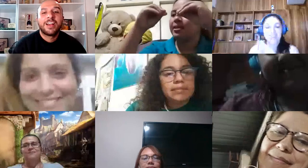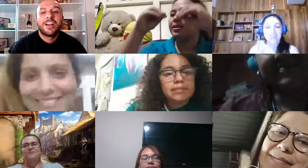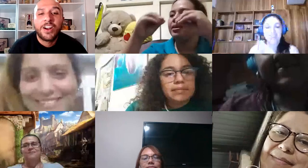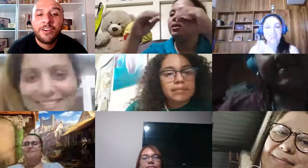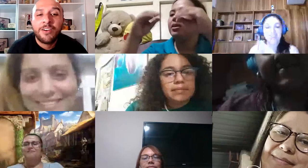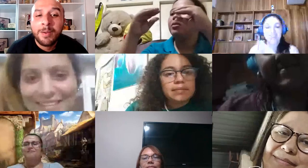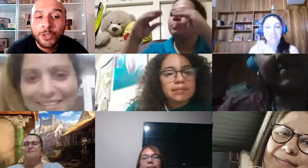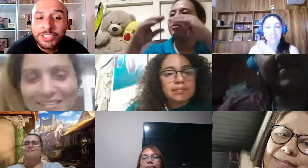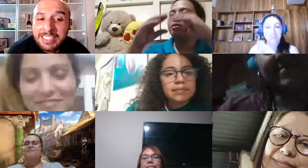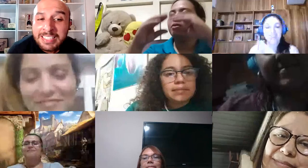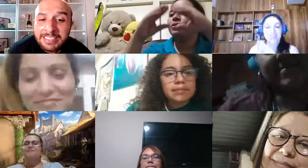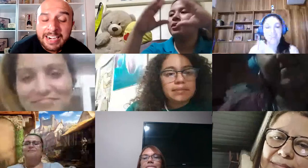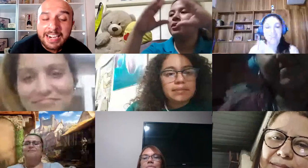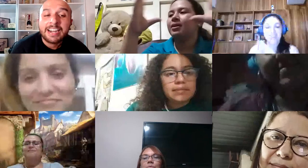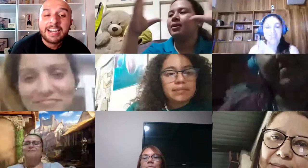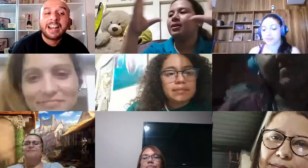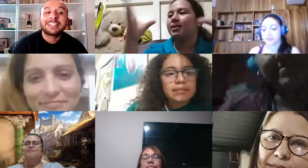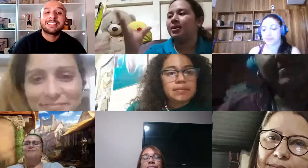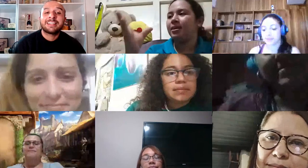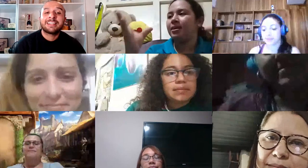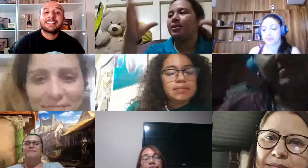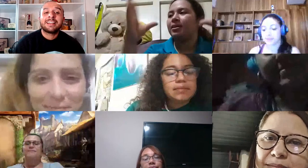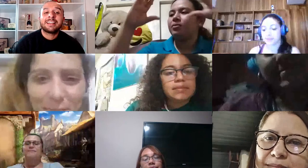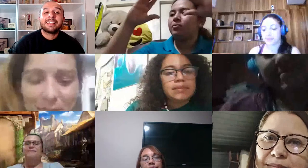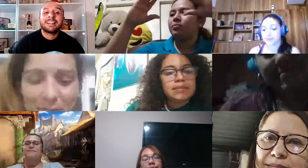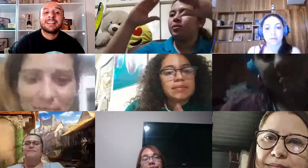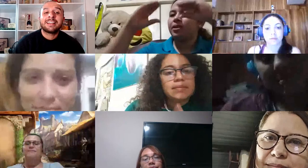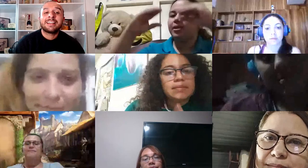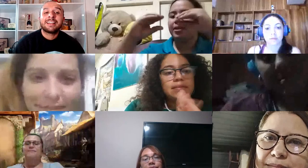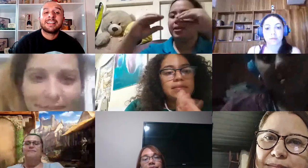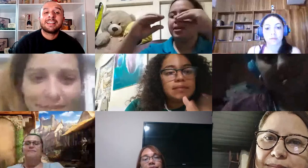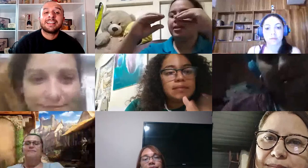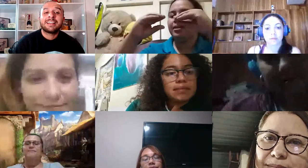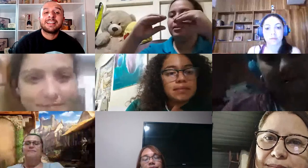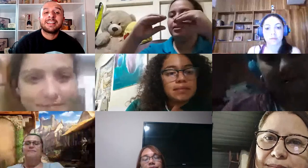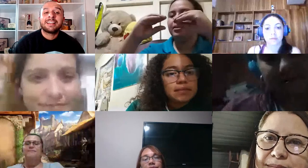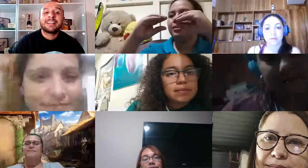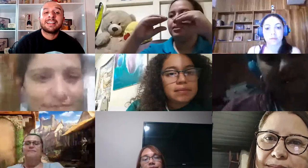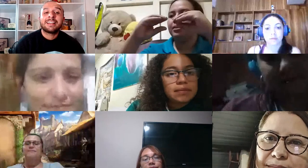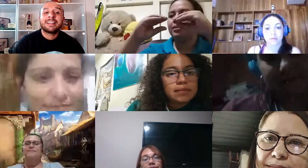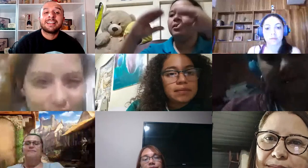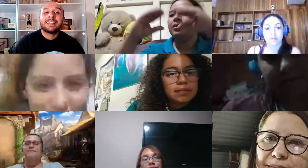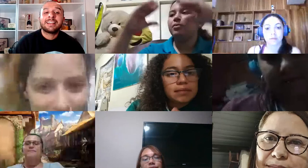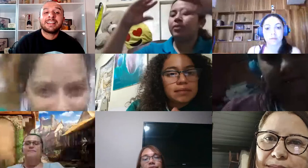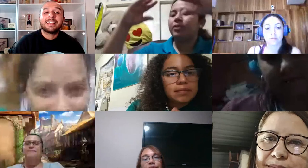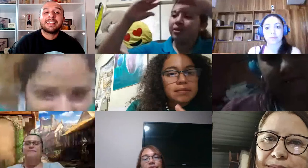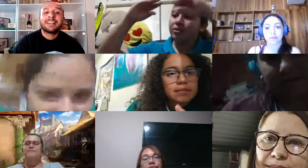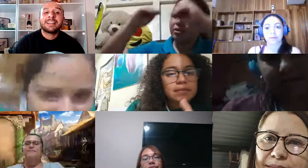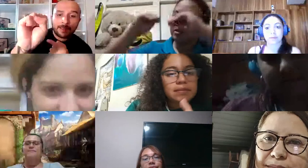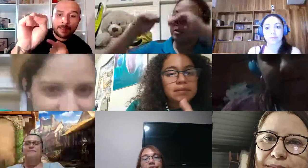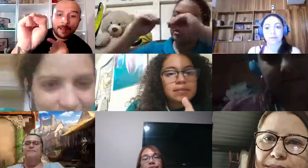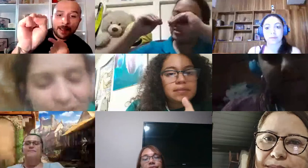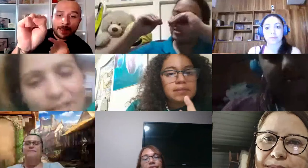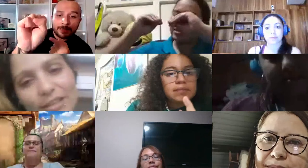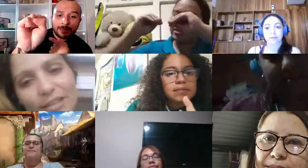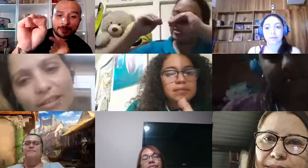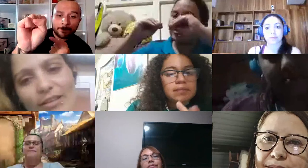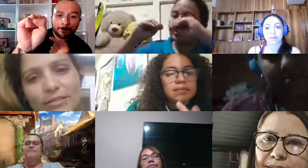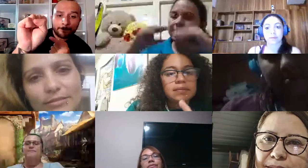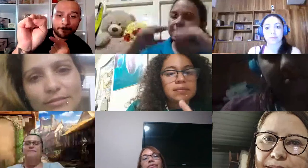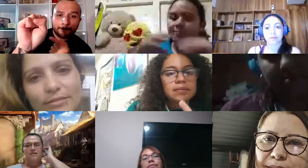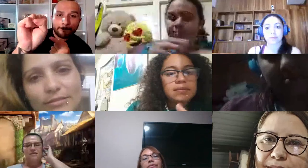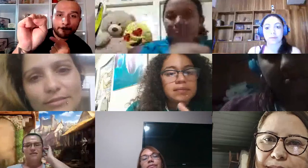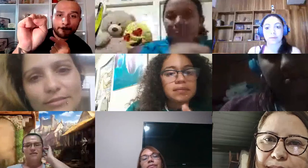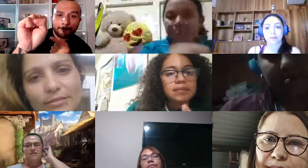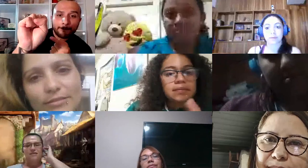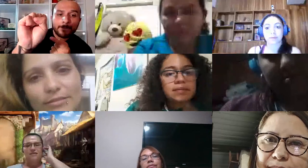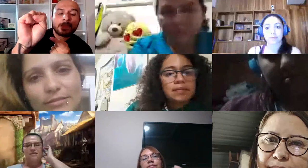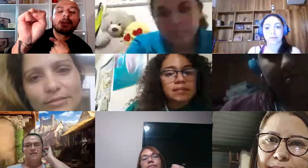Okay. Ahora vamos a hacer la cena de sí. ¿Se acuerdan la S?